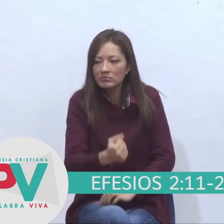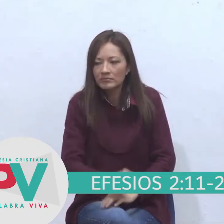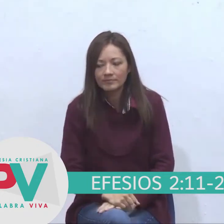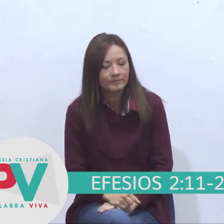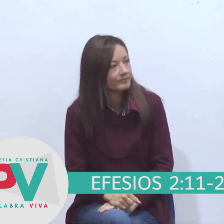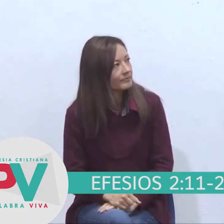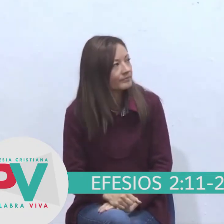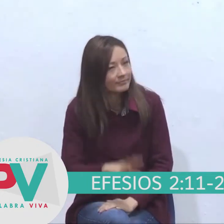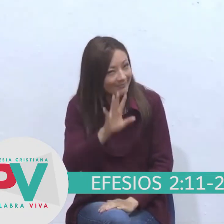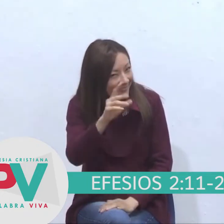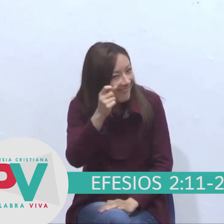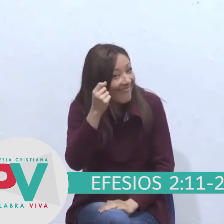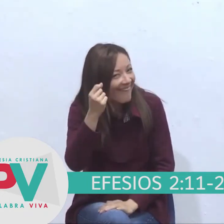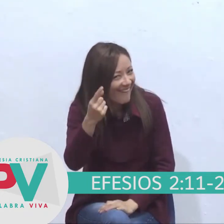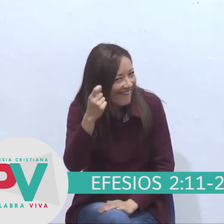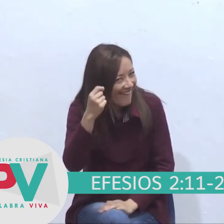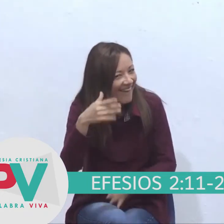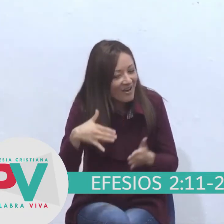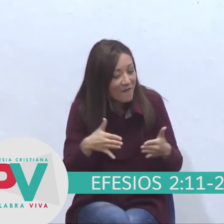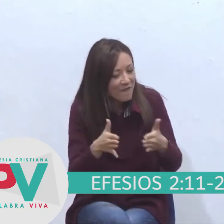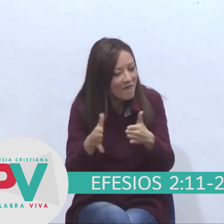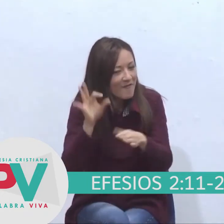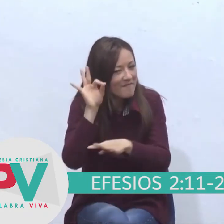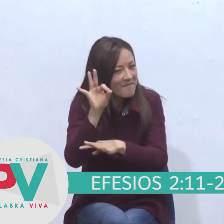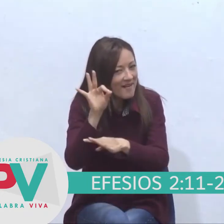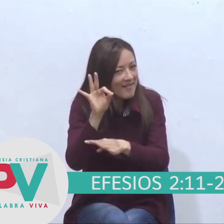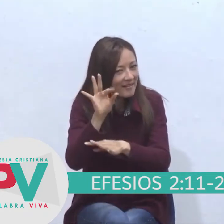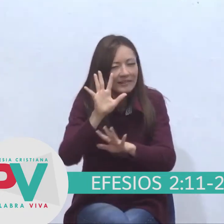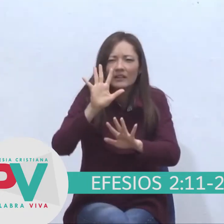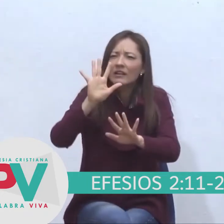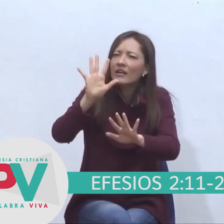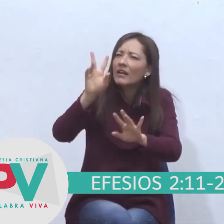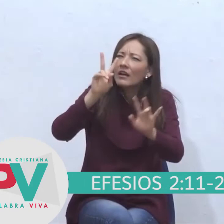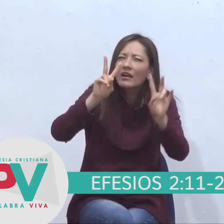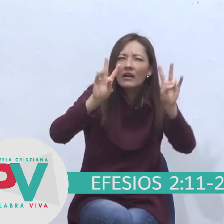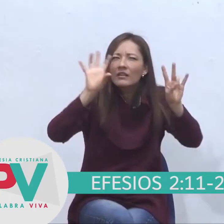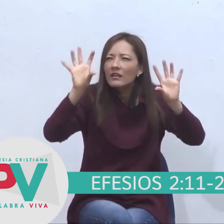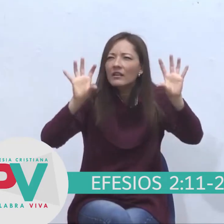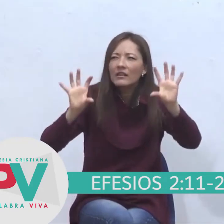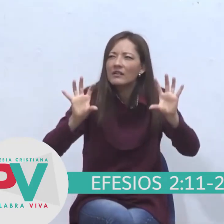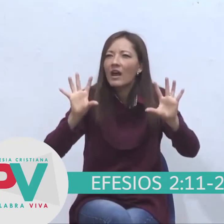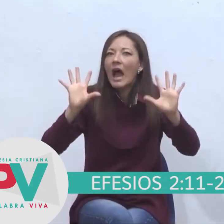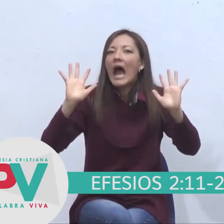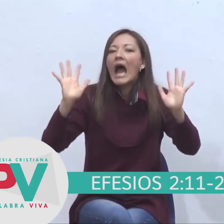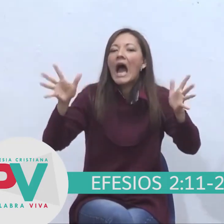¿Ya va entendiendo por dónde va el camino de la prédica? Hasta ahora lo estamos viendo allá, ya llegará el momento en el cual